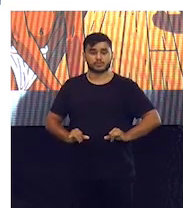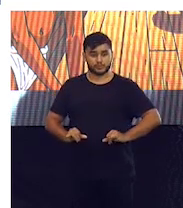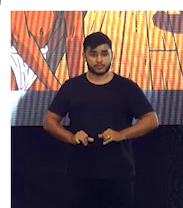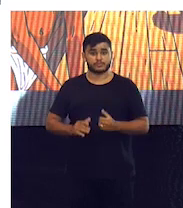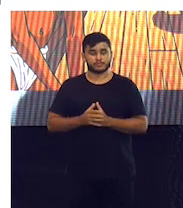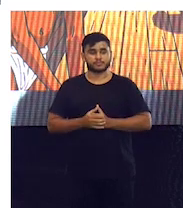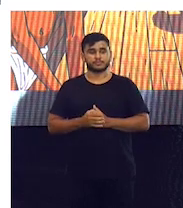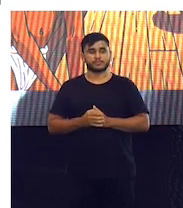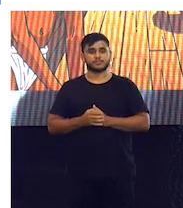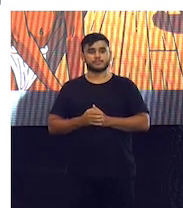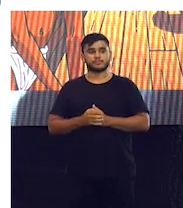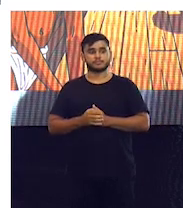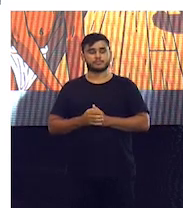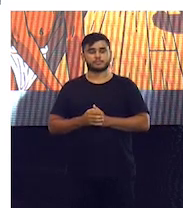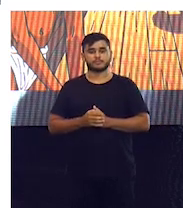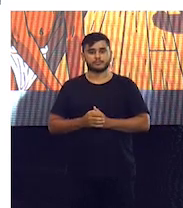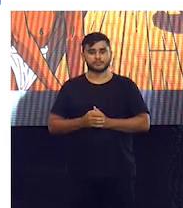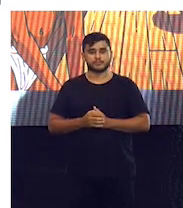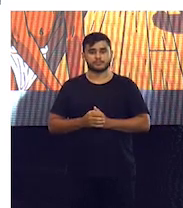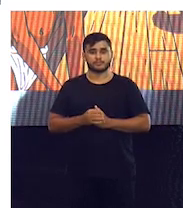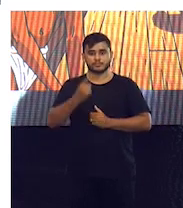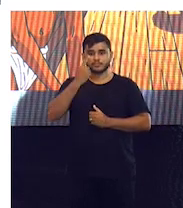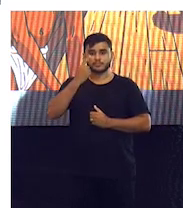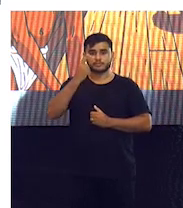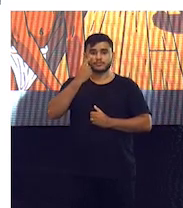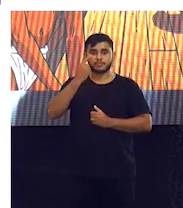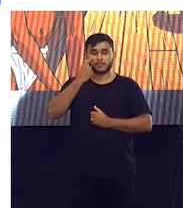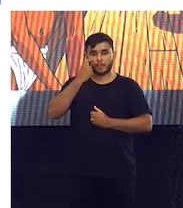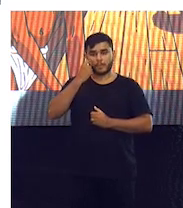Tumbeiros. De tumba, porra.